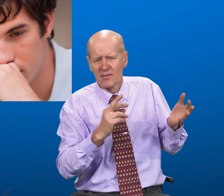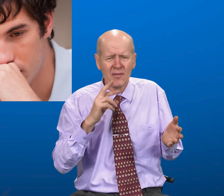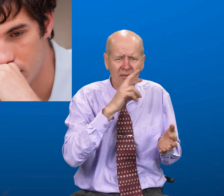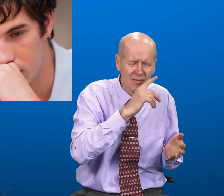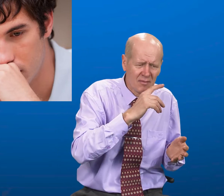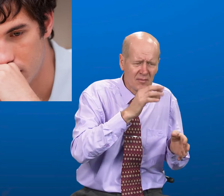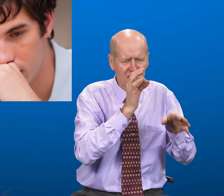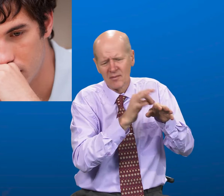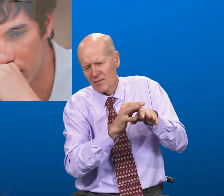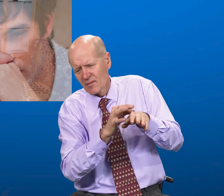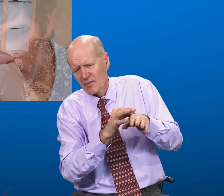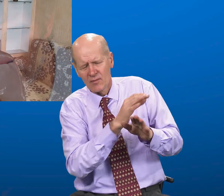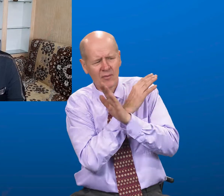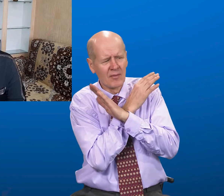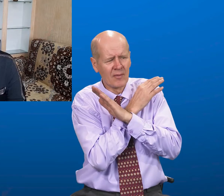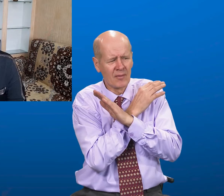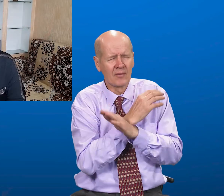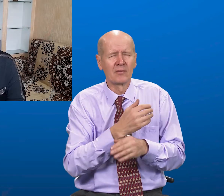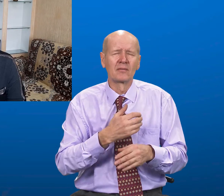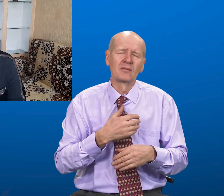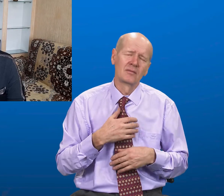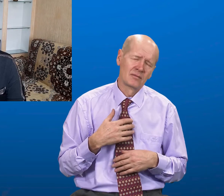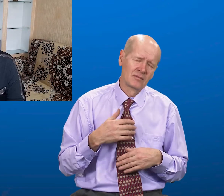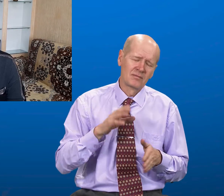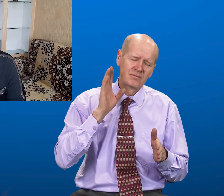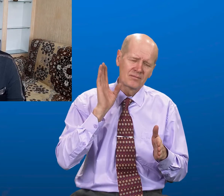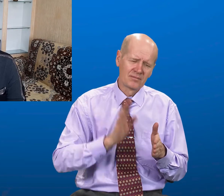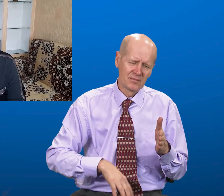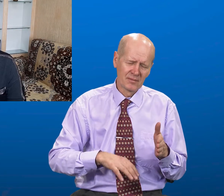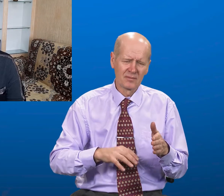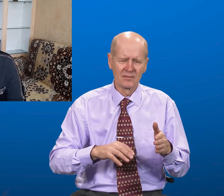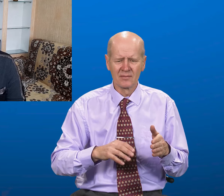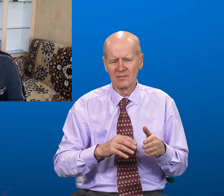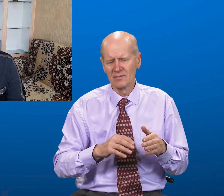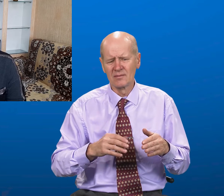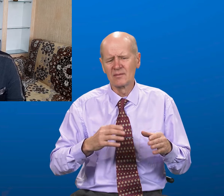имеют болезни, совершают ошибки и в конечном итоге умирают, поскольку живут без